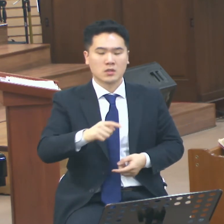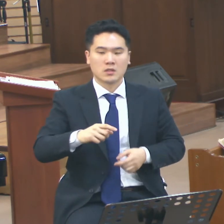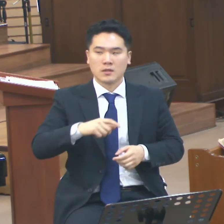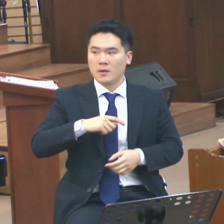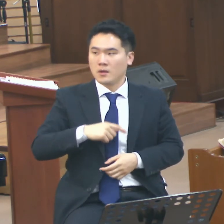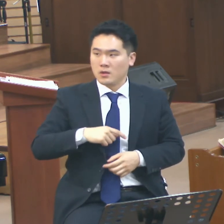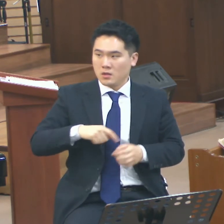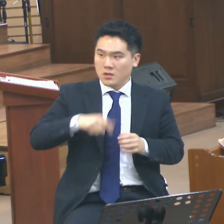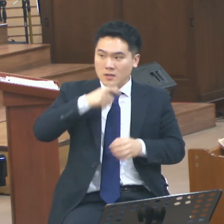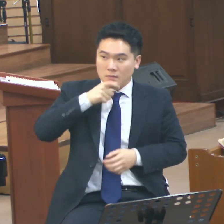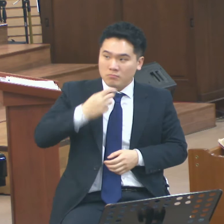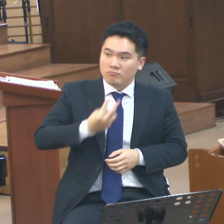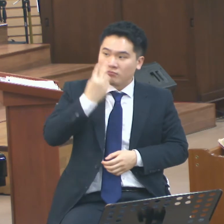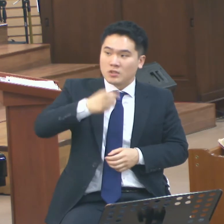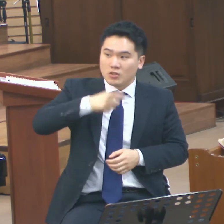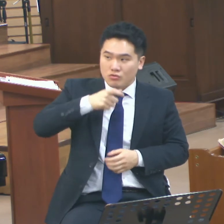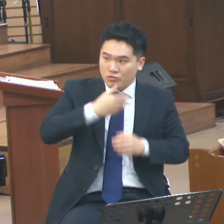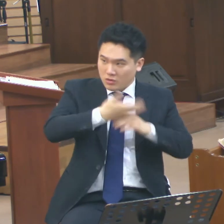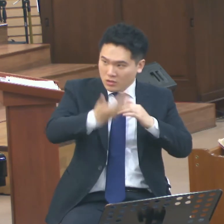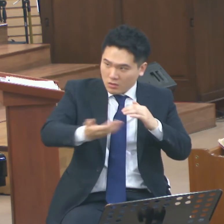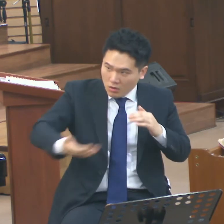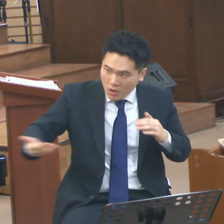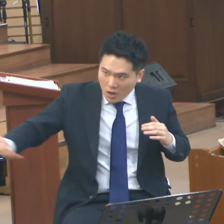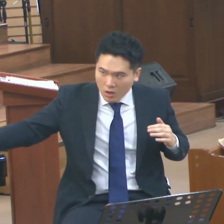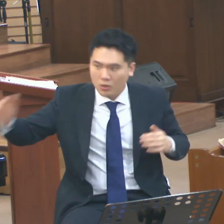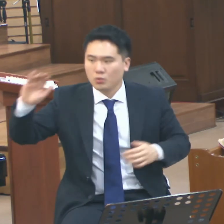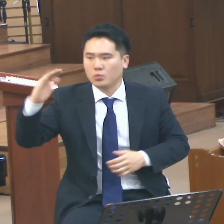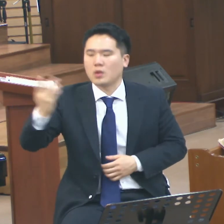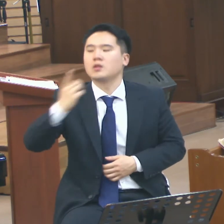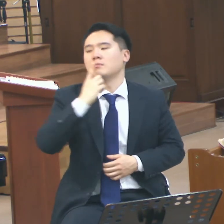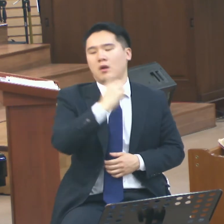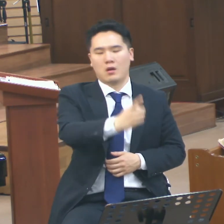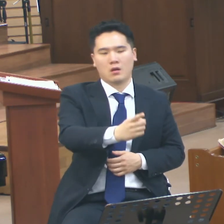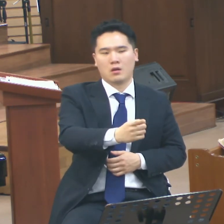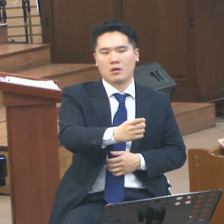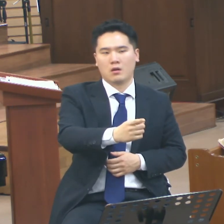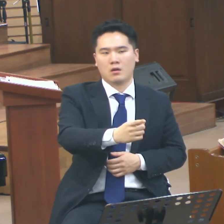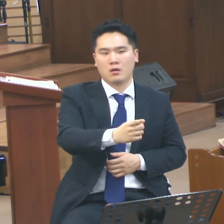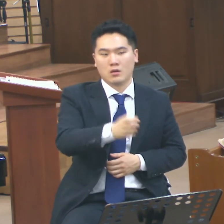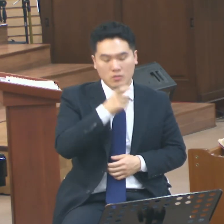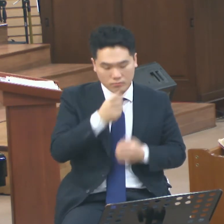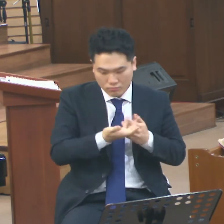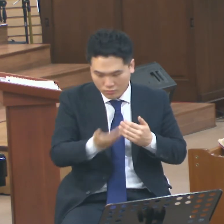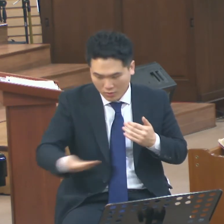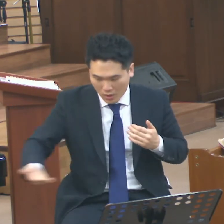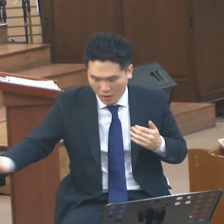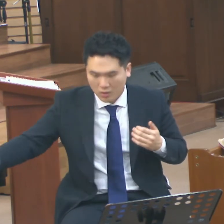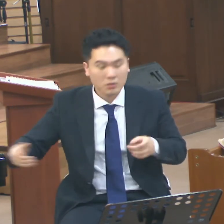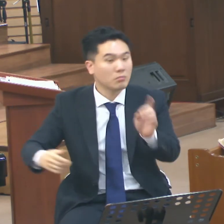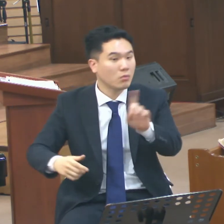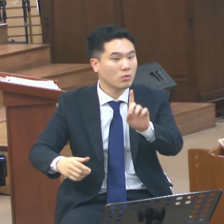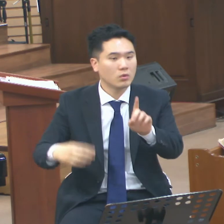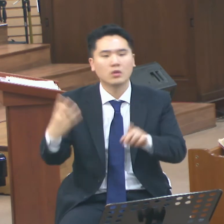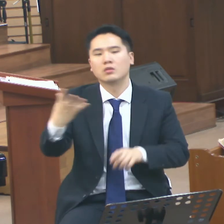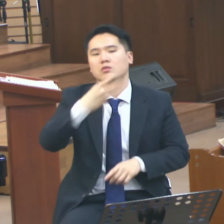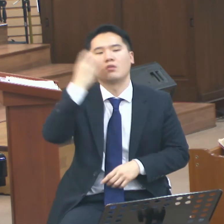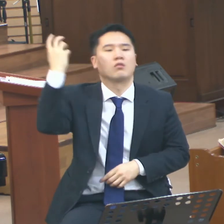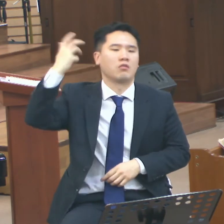강이 흘러나오리라 했는데 그 강이 뭐죠? 성령을 가리킵니다. 성령을